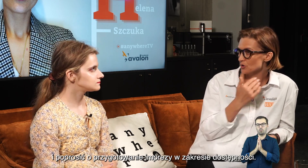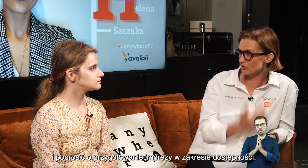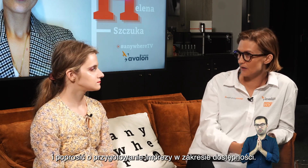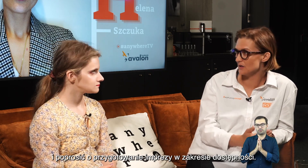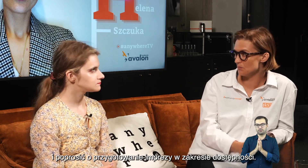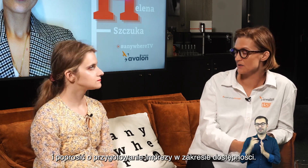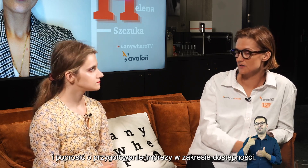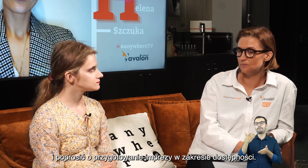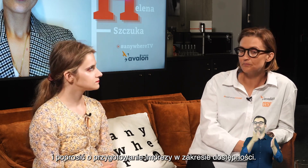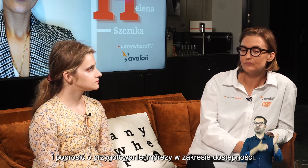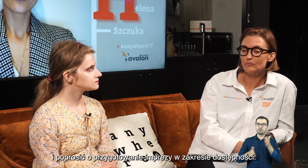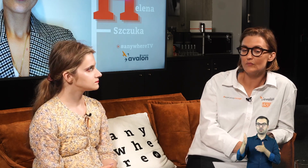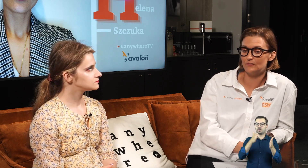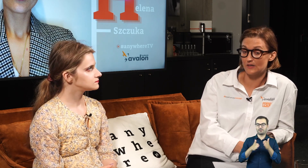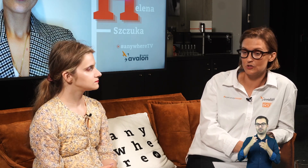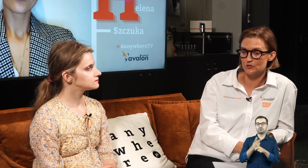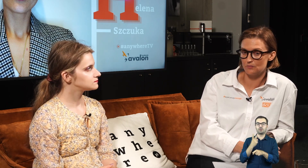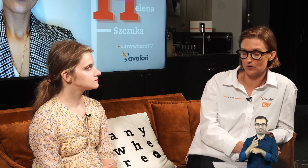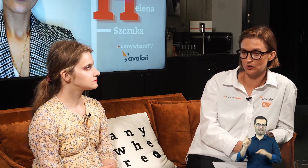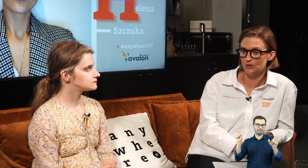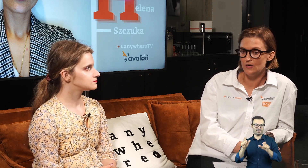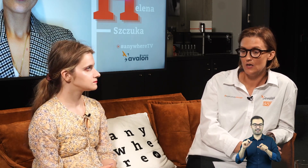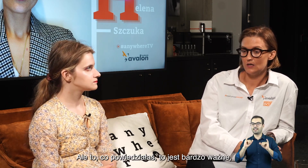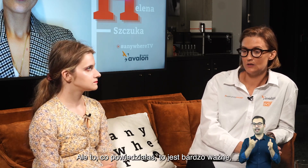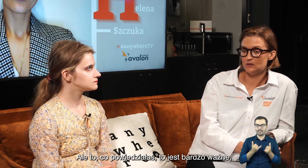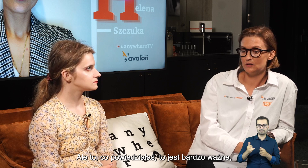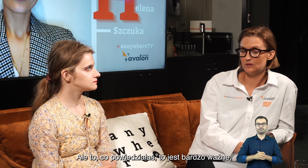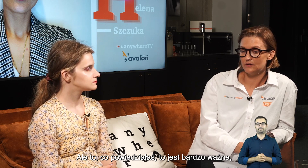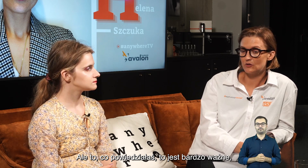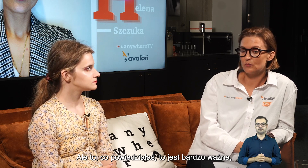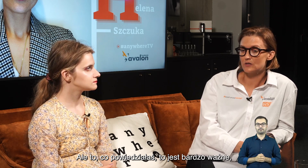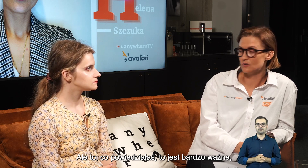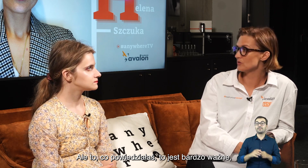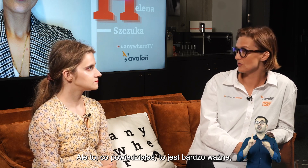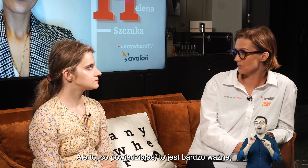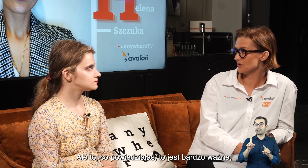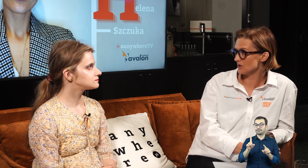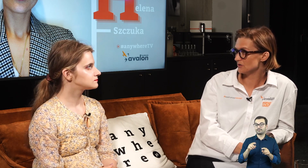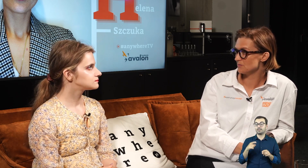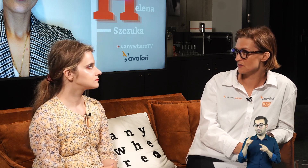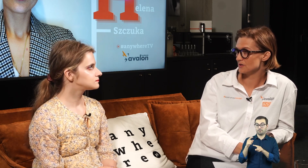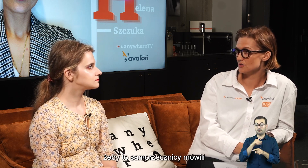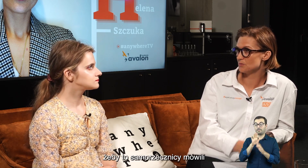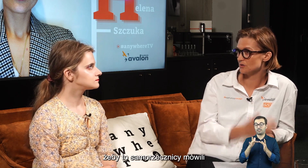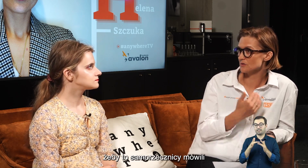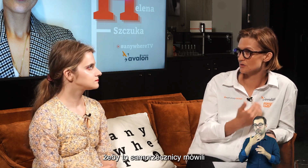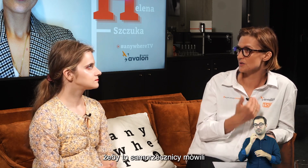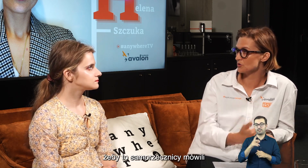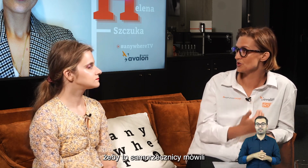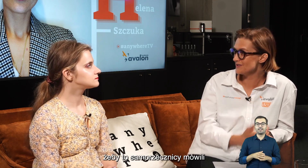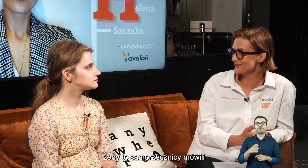o przygotowanie imprezy w zakresie dostępności. Natomiast no to, co powiedziałaś, to jest bardzo ważne, żeby